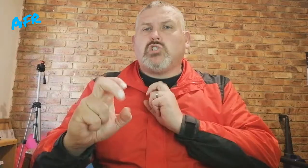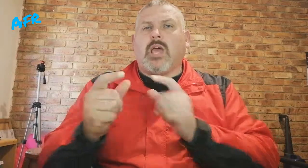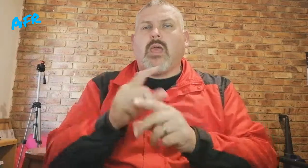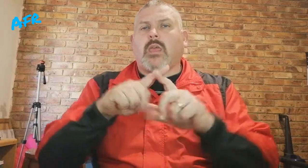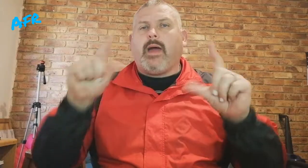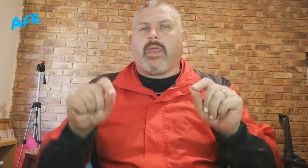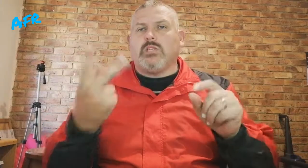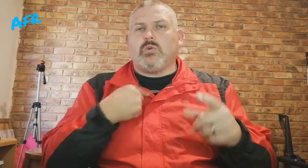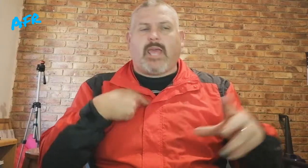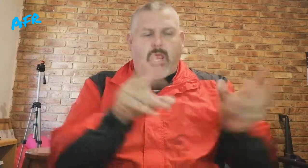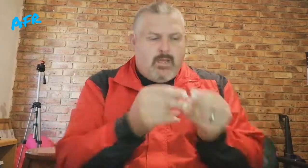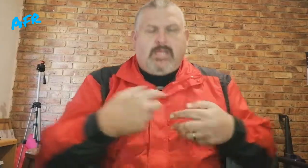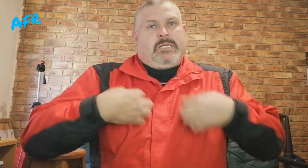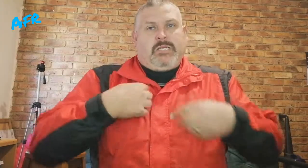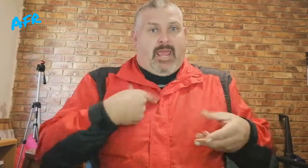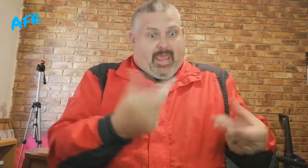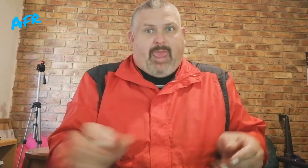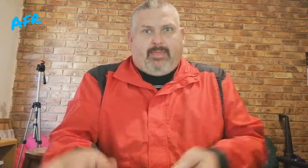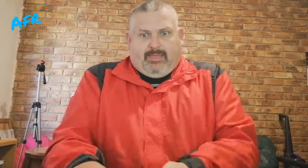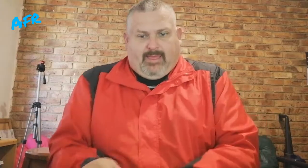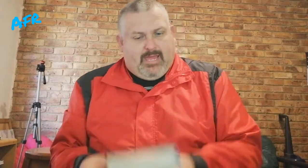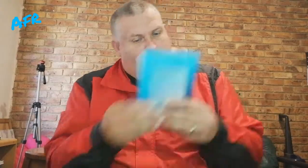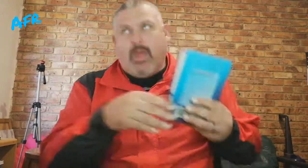bus kaartje soos ek red.